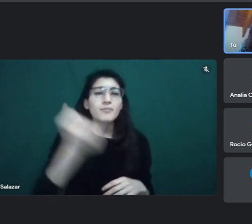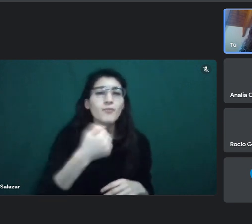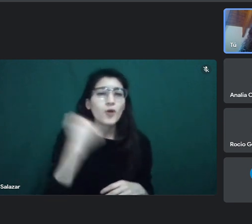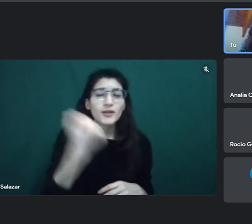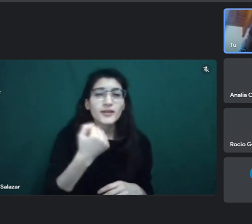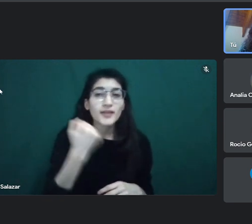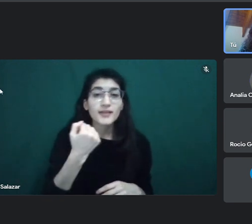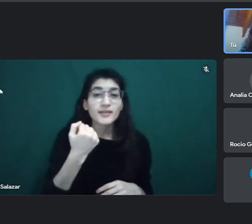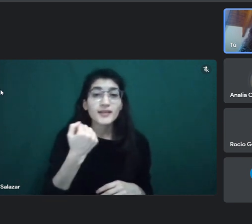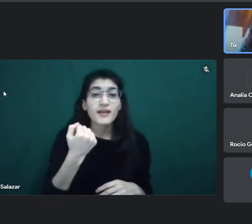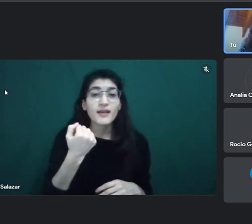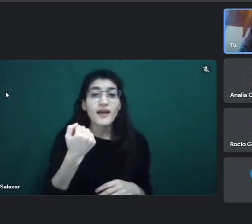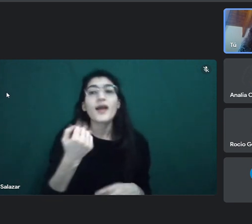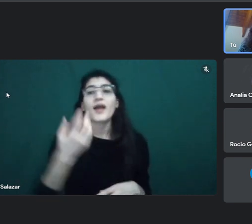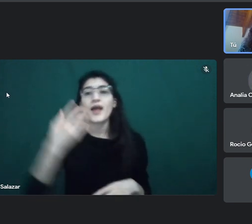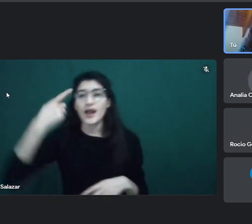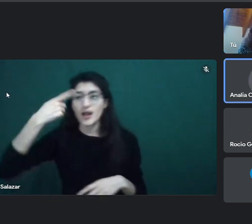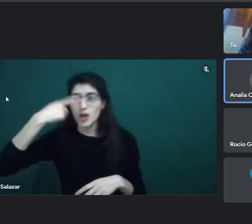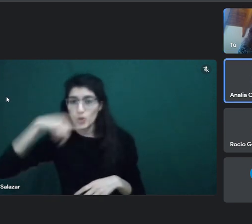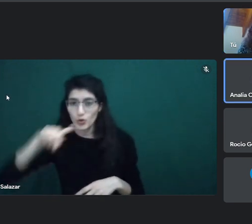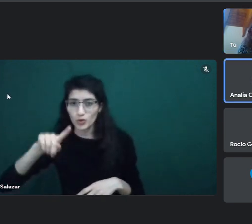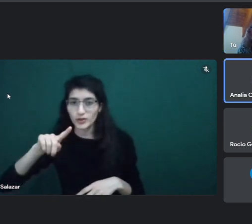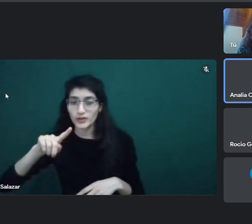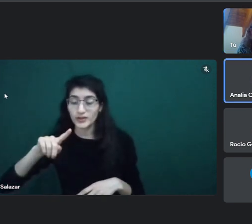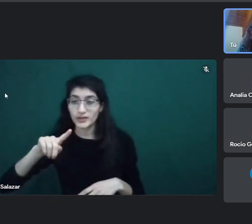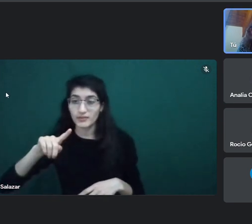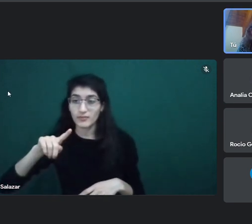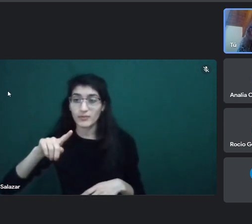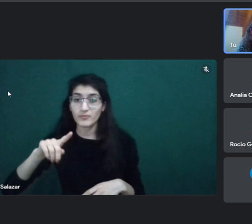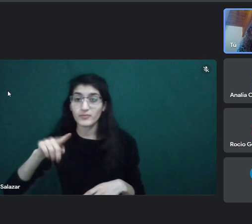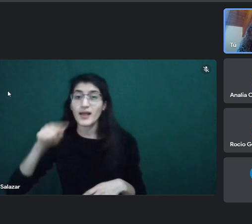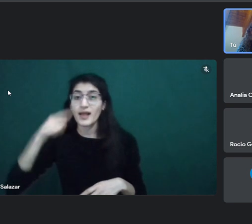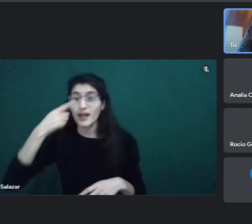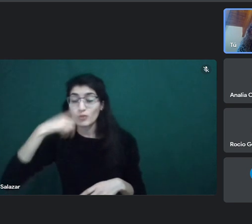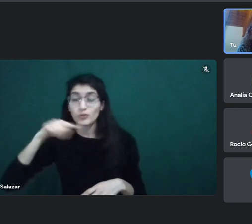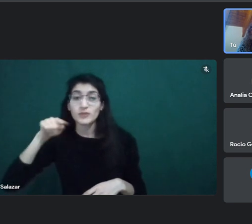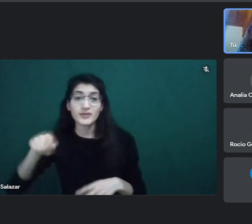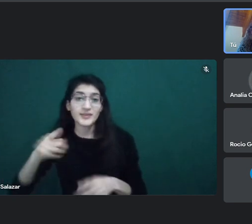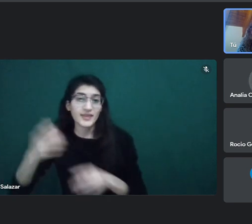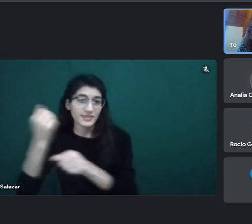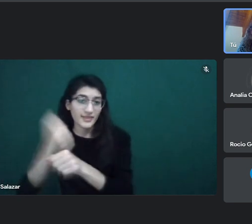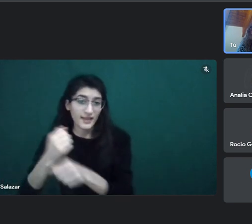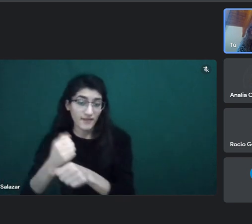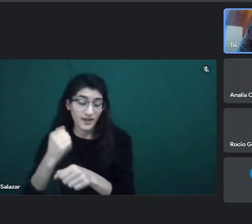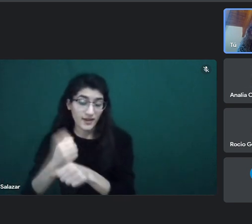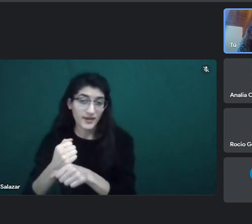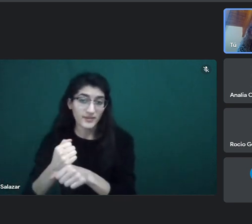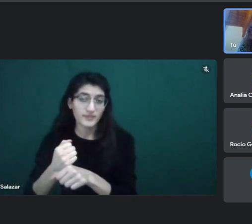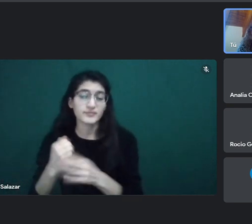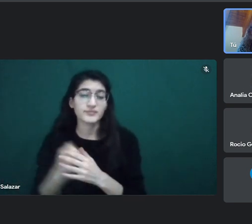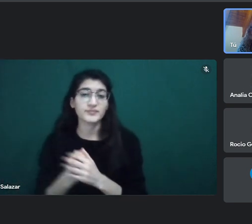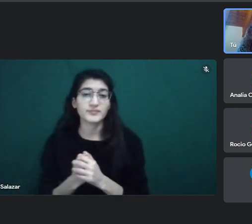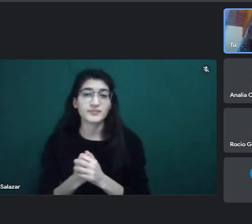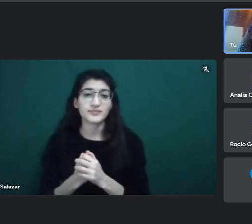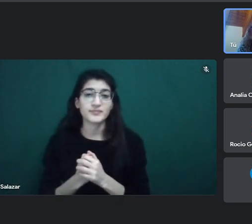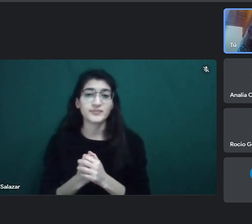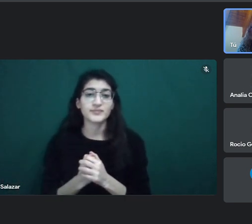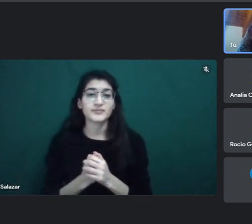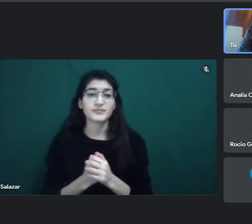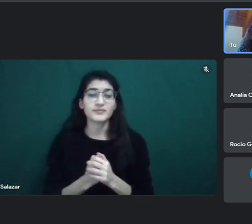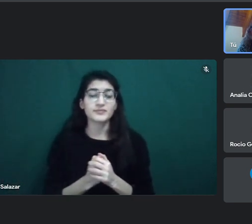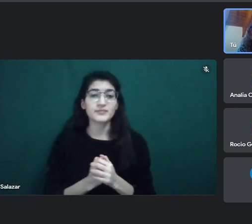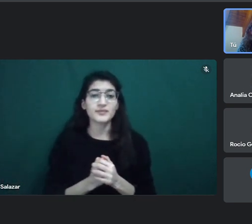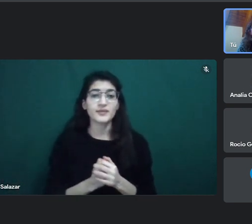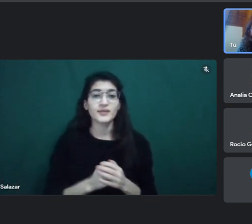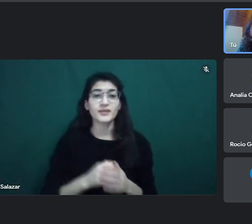el último. Bueno. Working, ¿sí? Que se refiere a trabajar. Yo tengo una posibilidad, el profesional puede, y